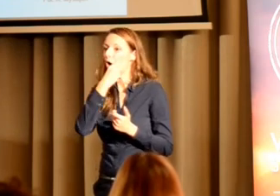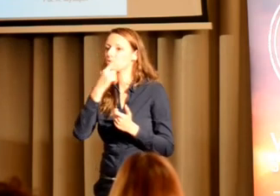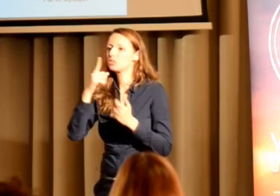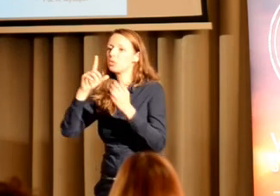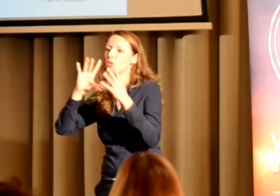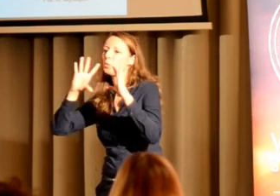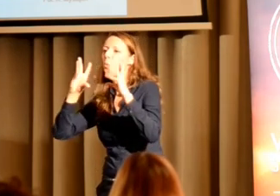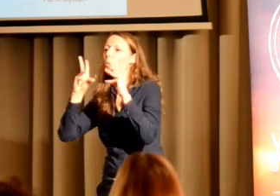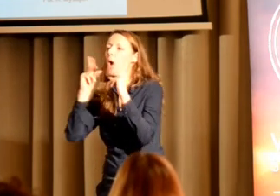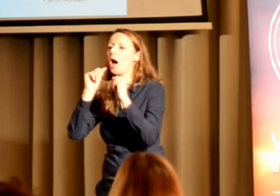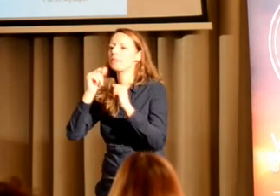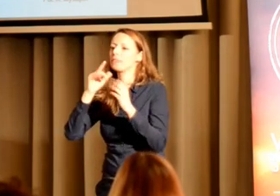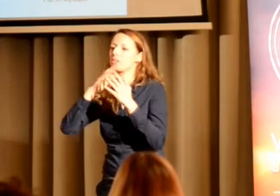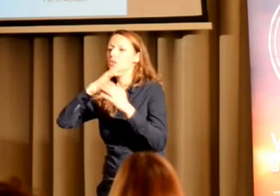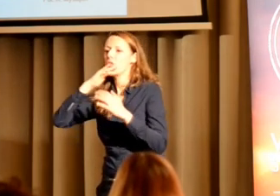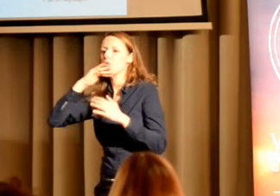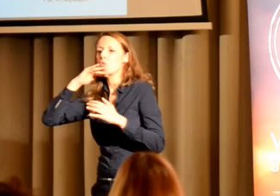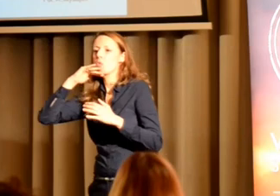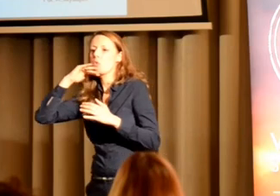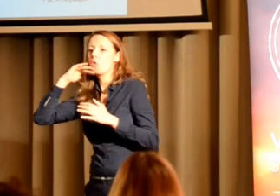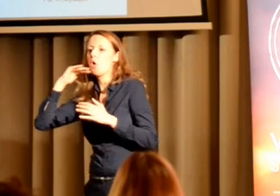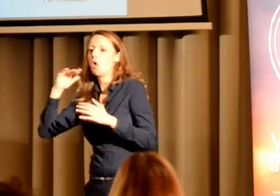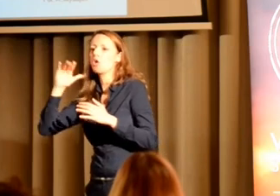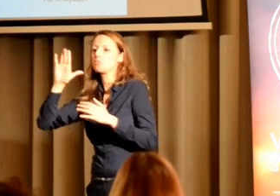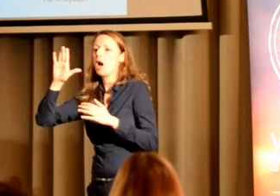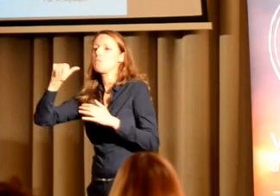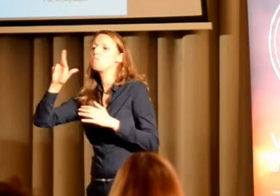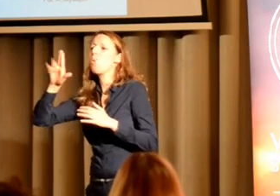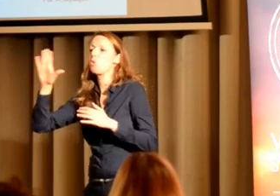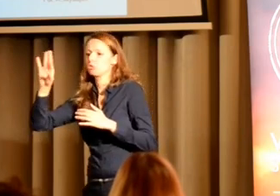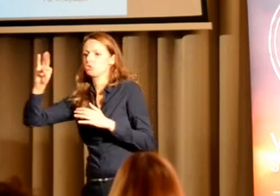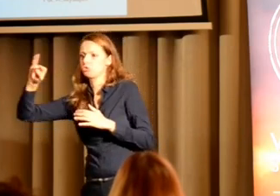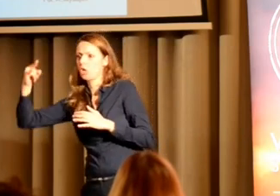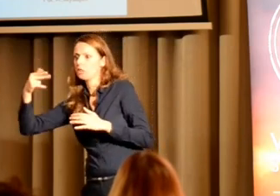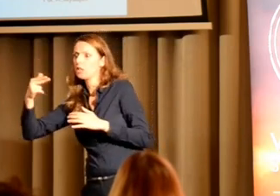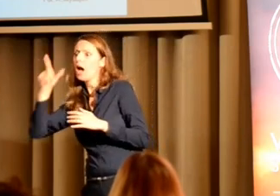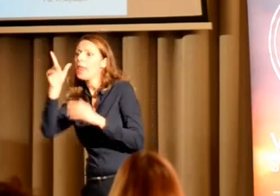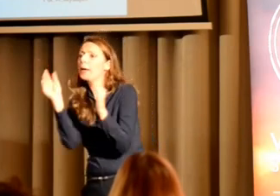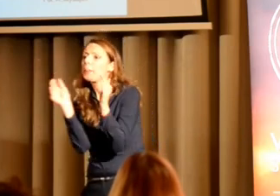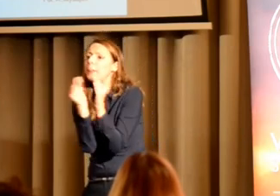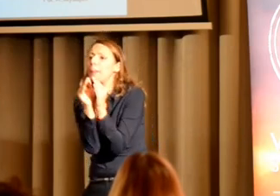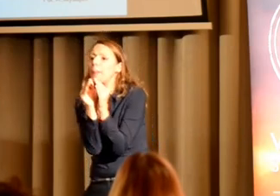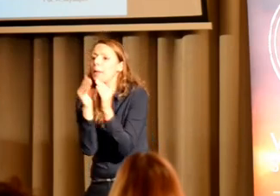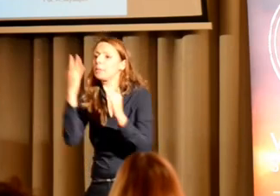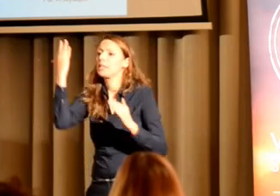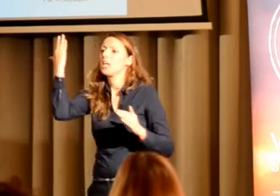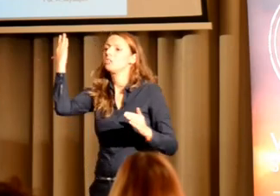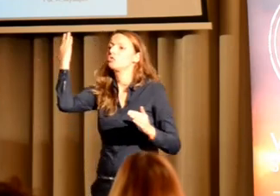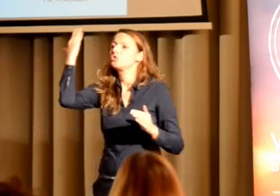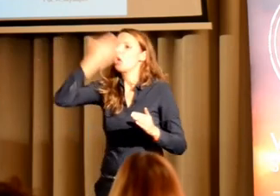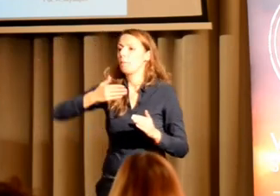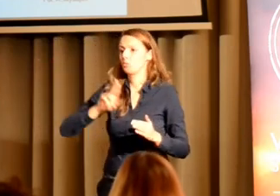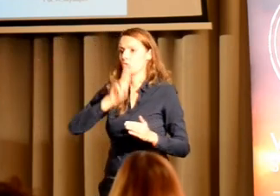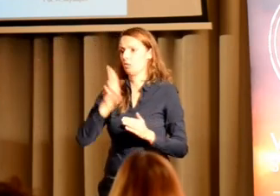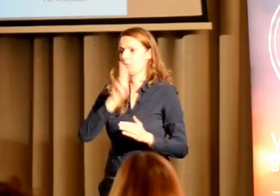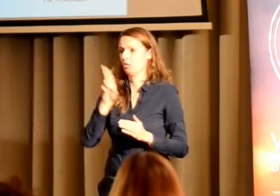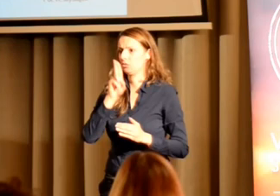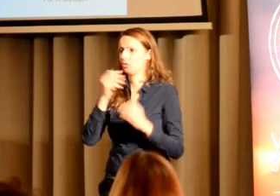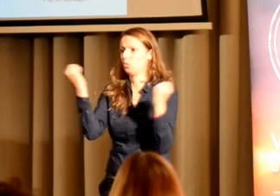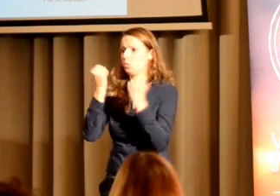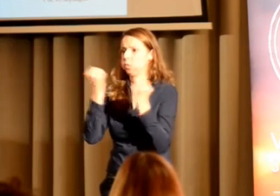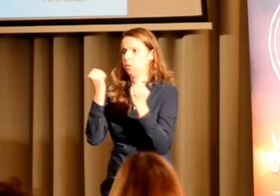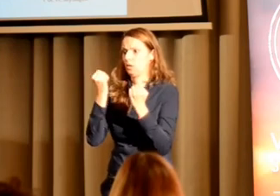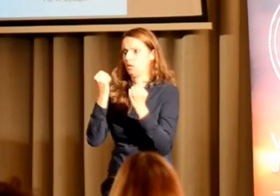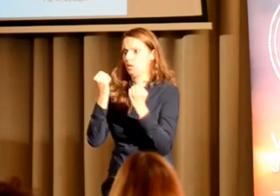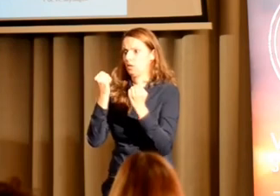oczy. Natomiast jak się rodzą, to podobnie jak szczenięta, mają takie oczy ciemno-niebieskie. Także mieliśmy dość rzadką